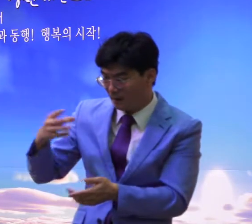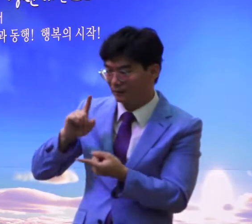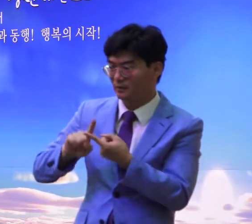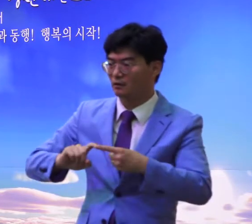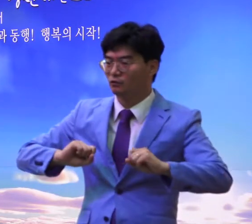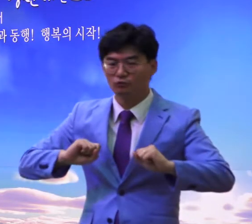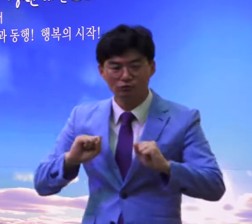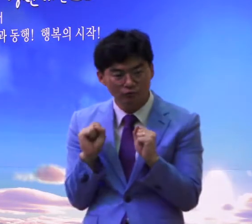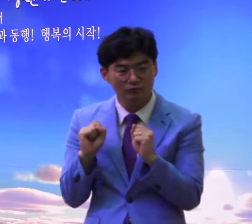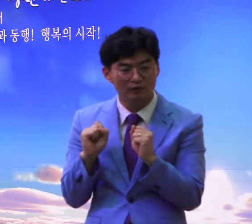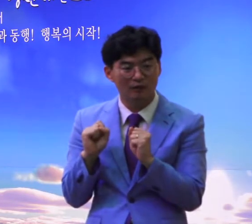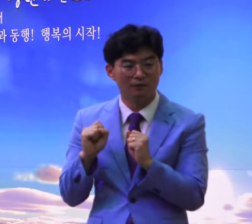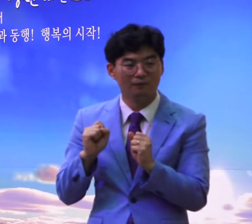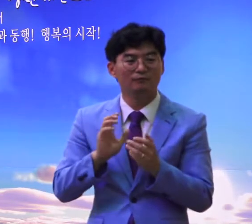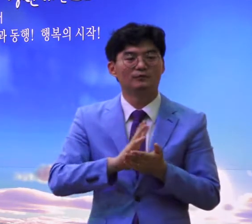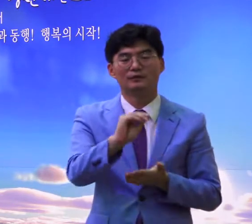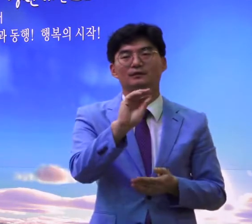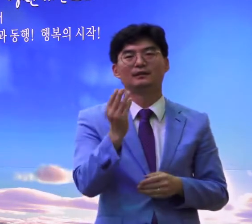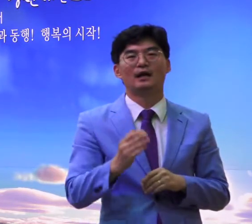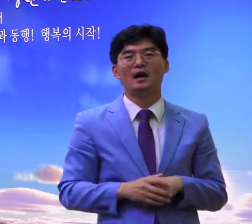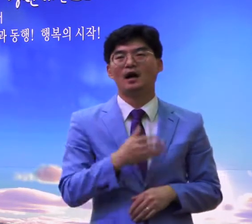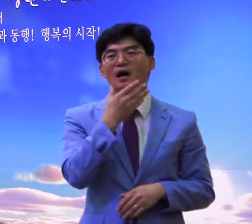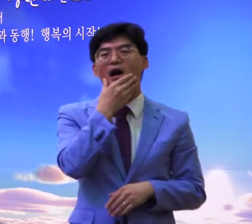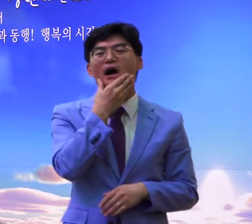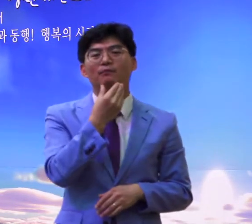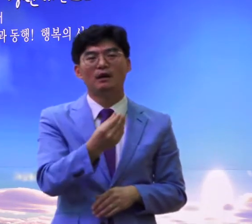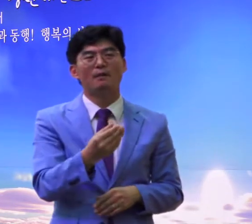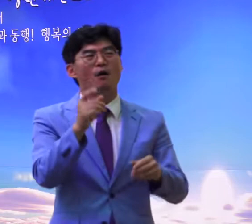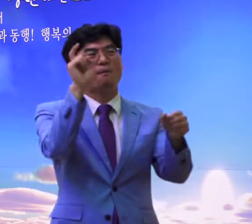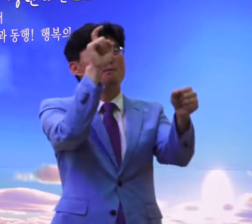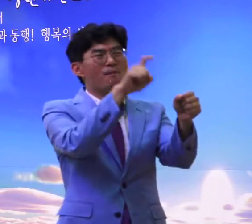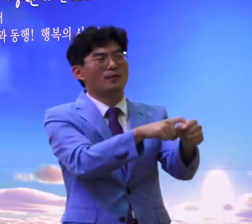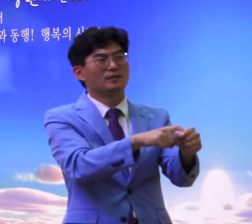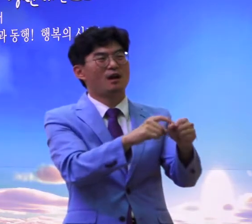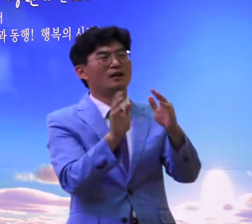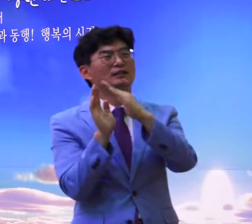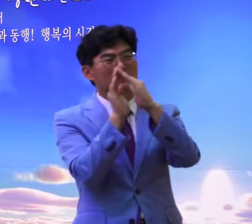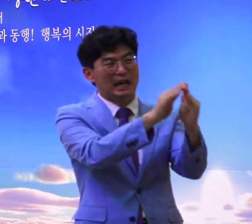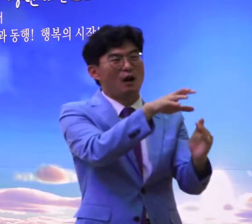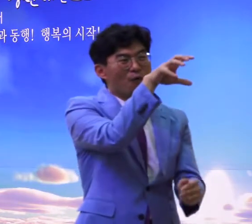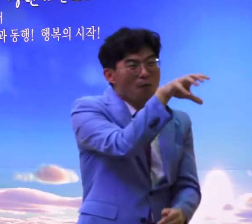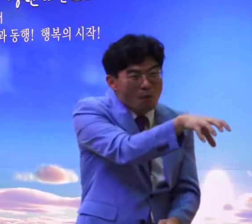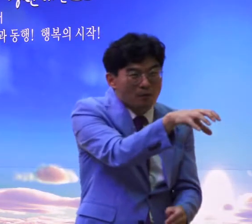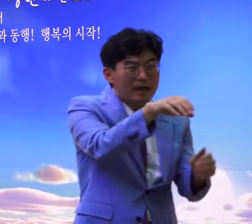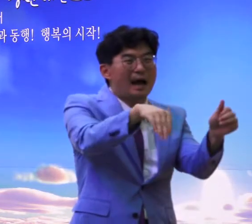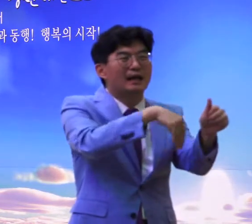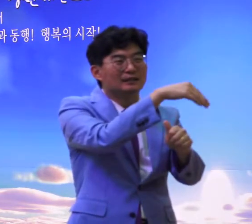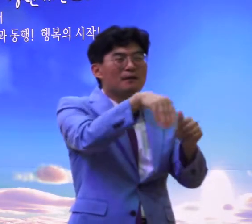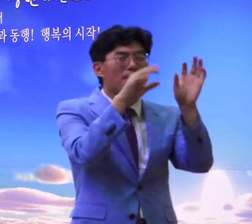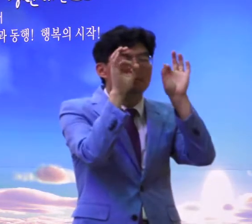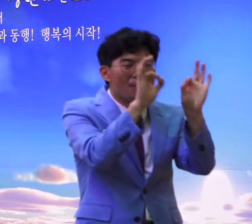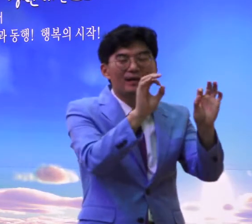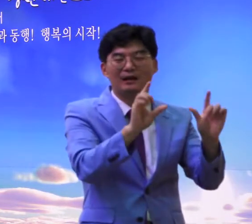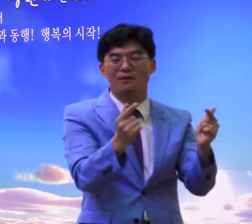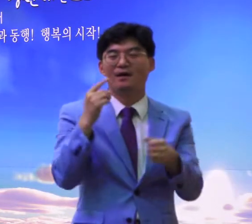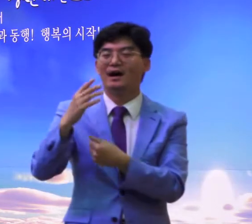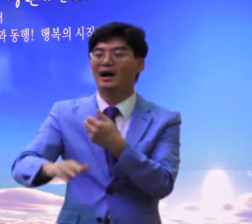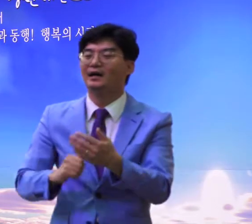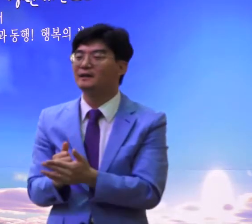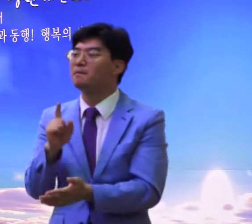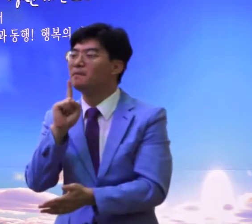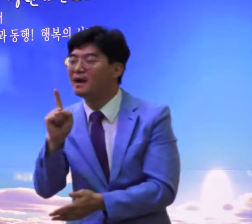아브라함은 목적지를 보고 간 것이 아니라 여호와 하나님의 말씀을 따라간 것입니다. 그래서 창세기 12장 4절에